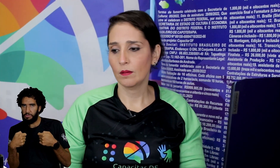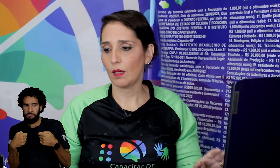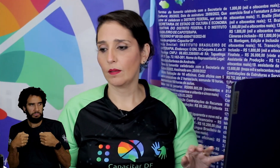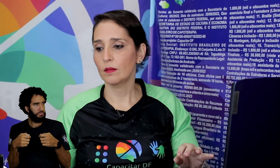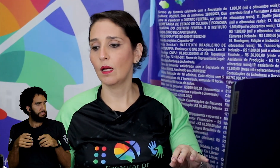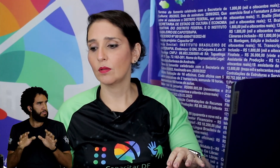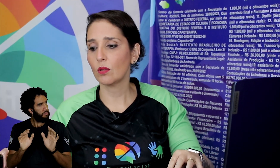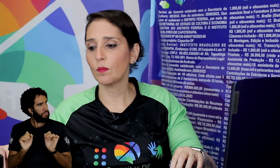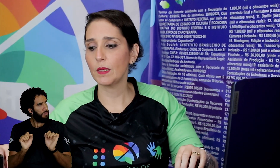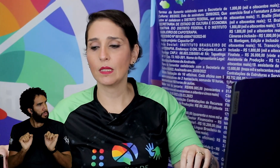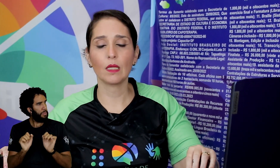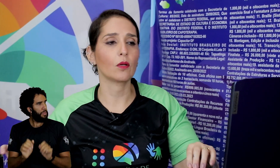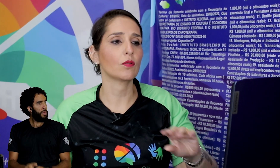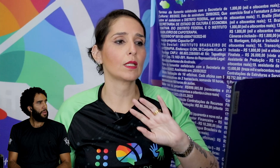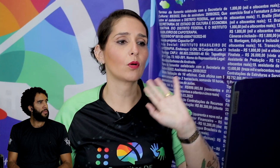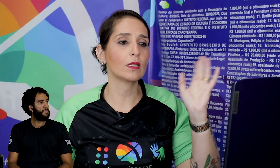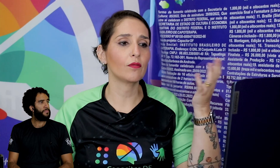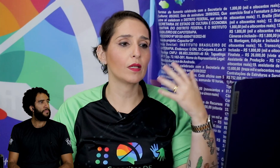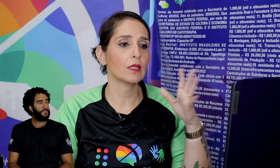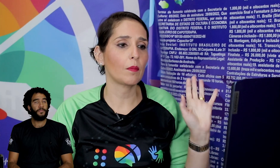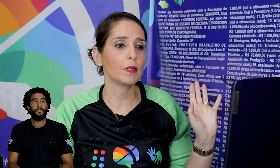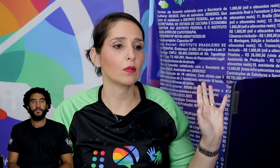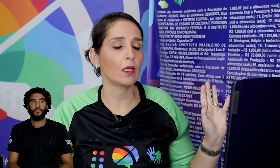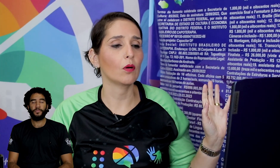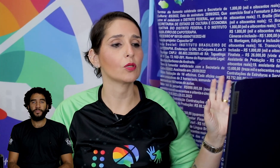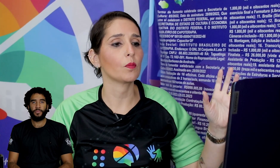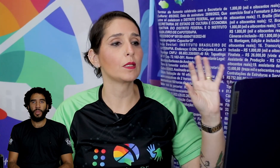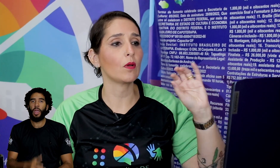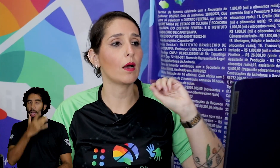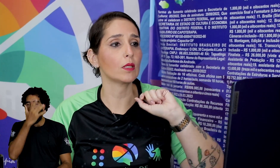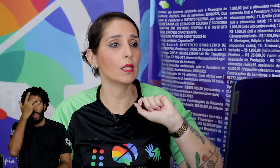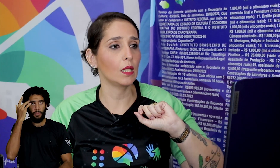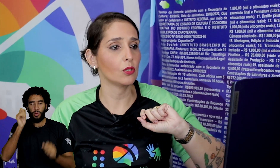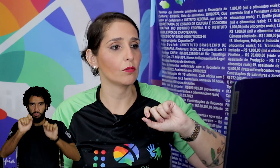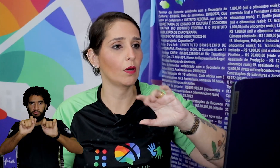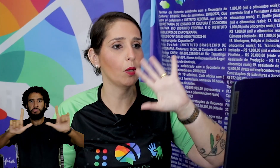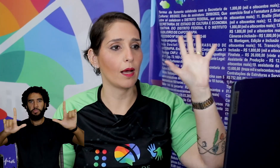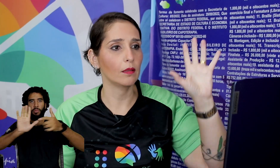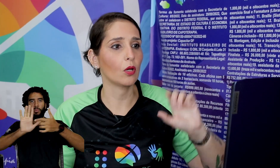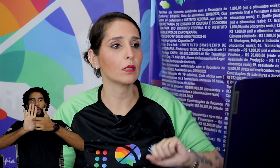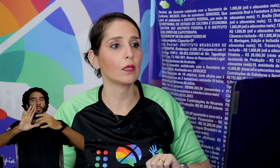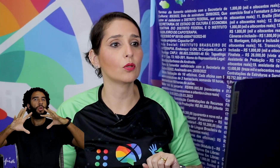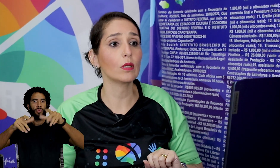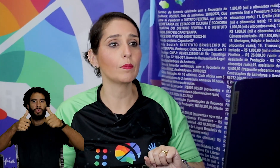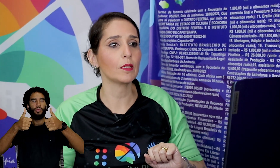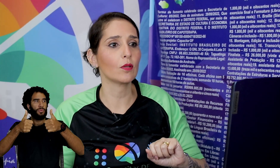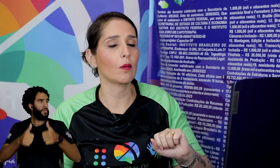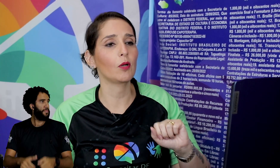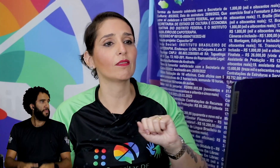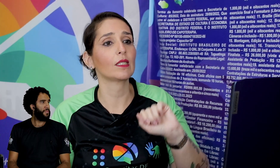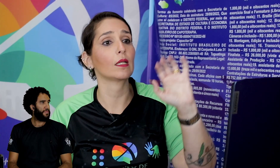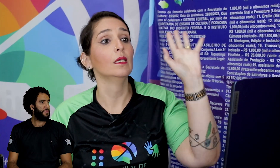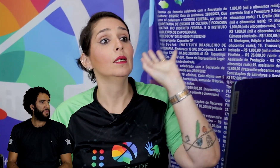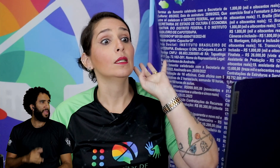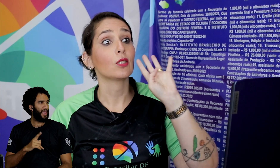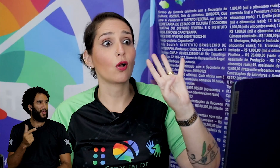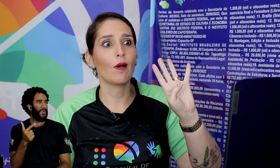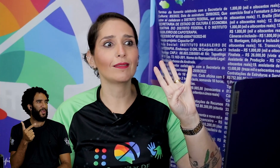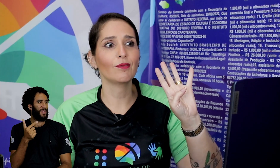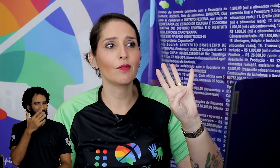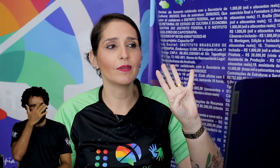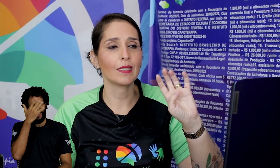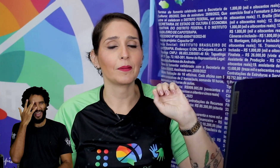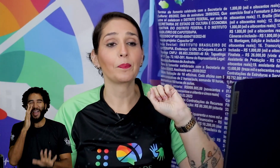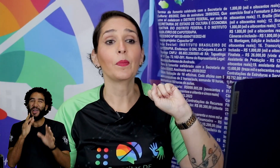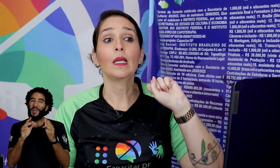aqui. Não, então não precisa não. Se você conseguir fixar a pessoa, tá ótimo. Pessoal, é o seguinte, vamos lá. Nossa, tem 12 pessoas com a mão levantada. Só